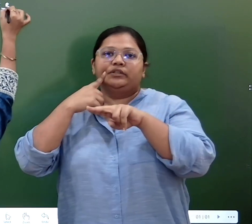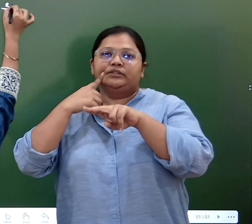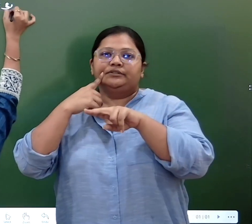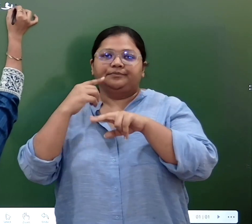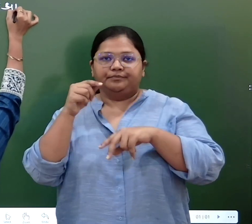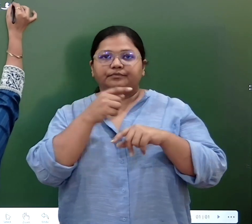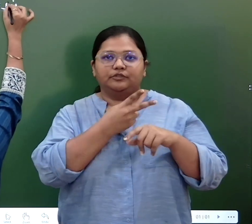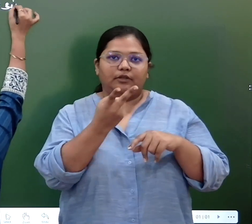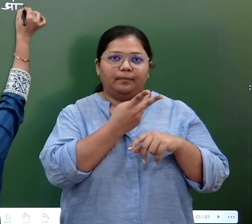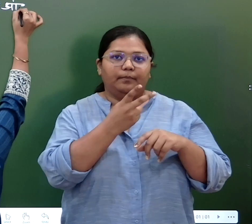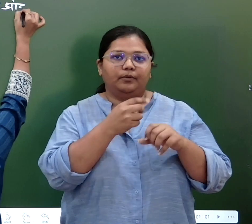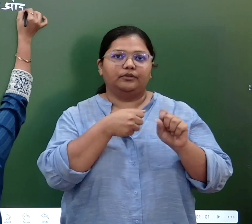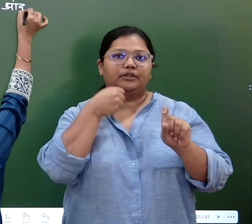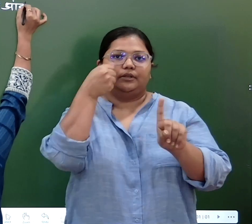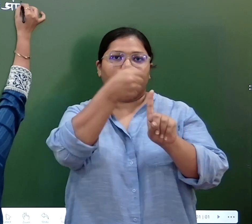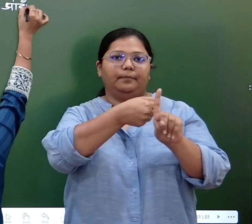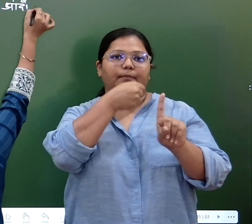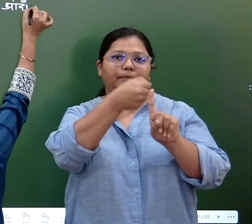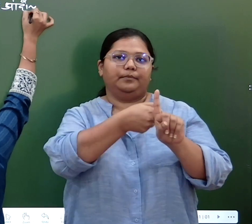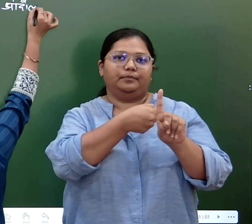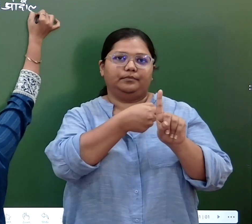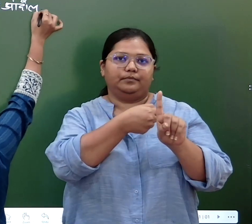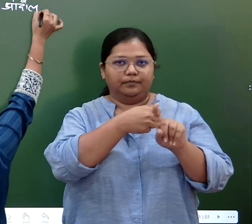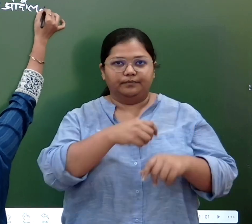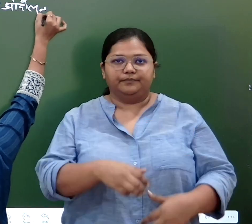सूफी आंदोलन,